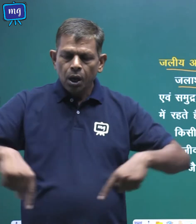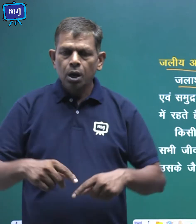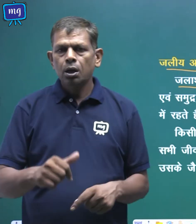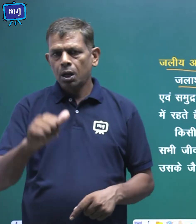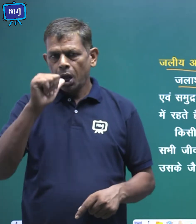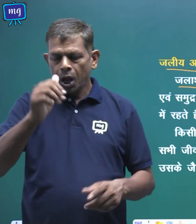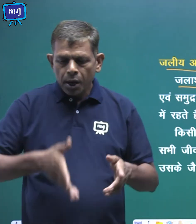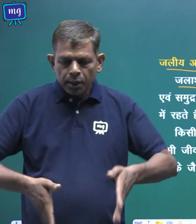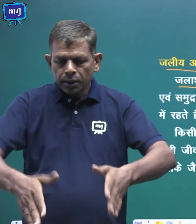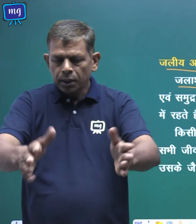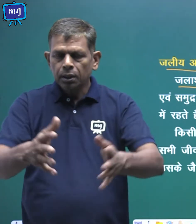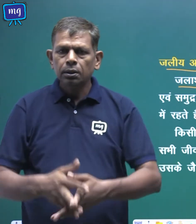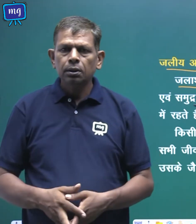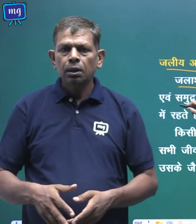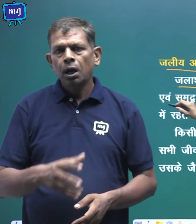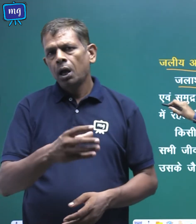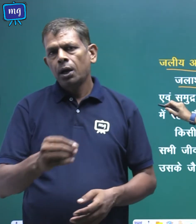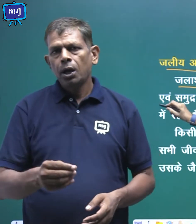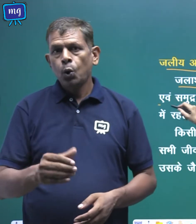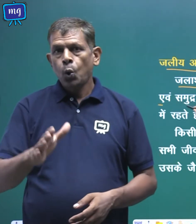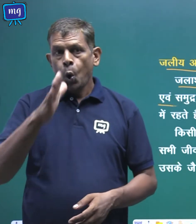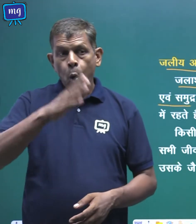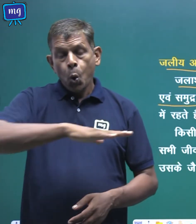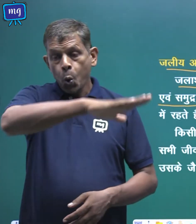नदियाँ एवं समुद्र